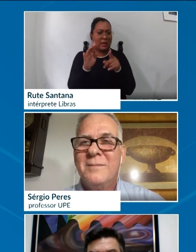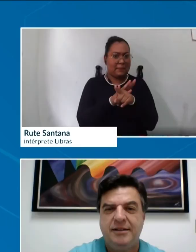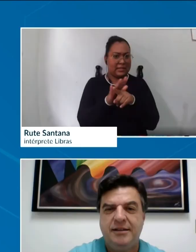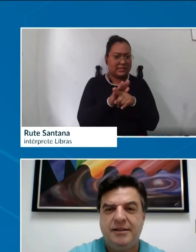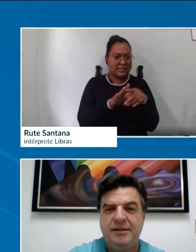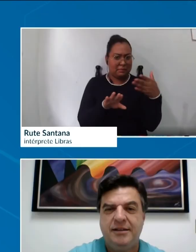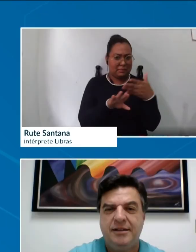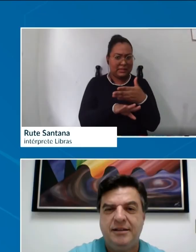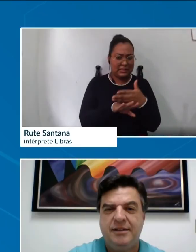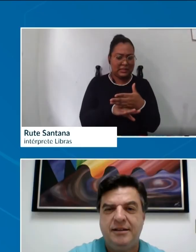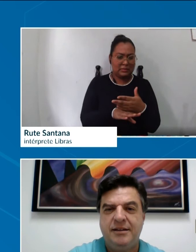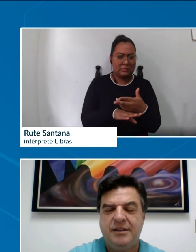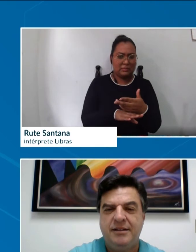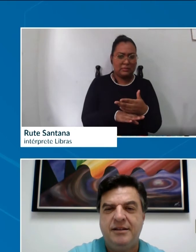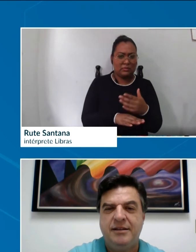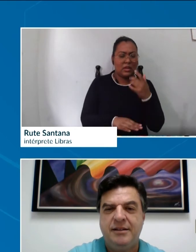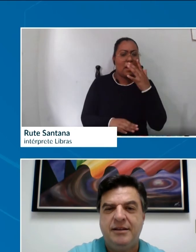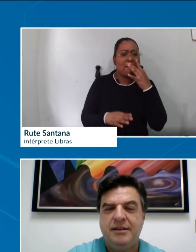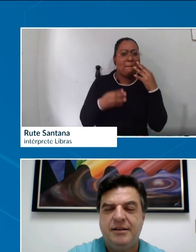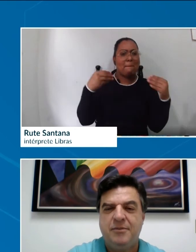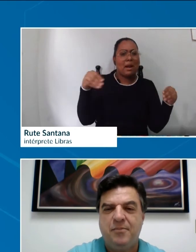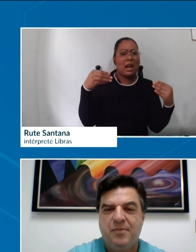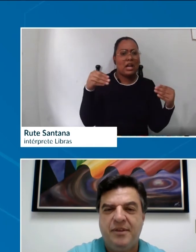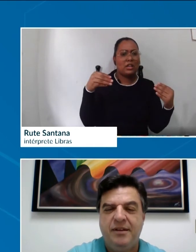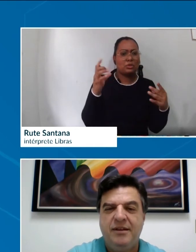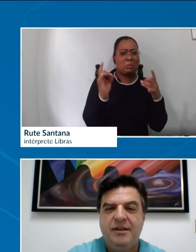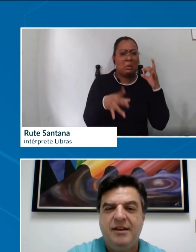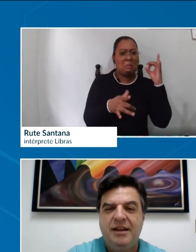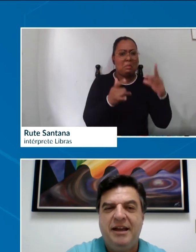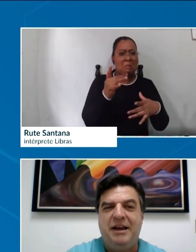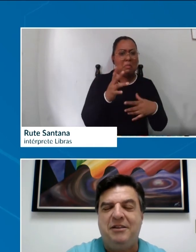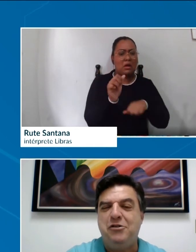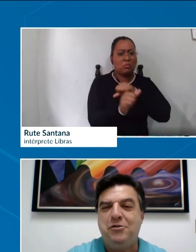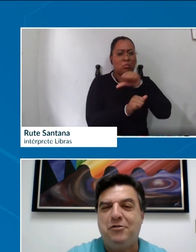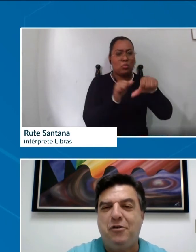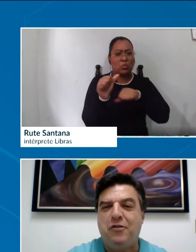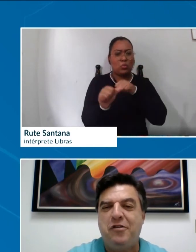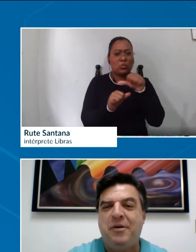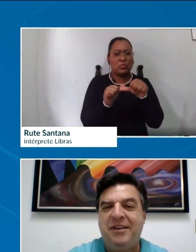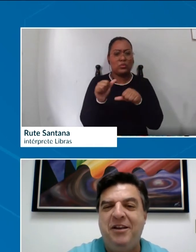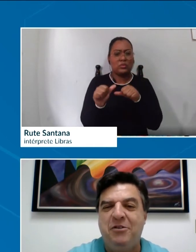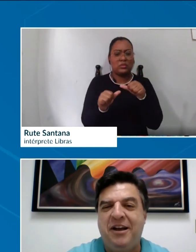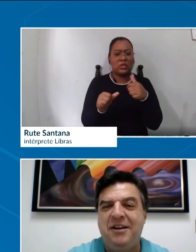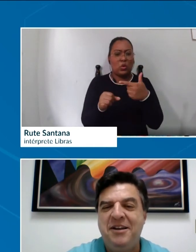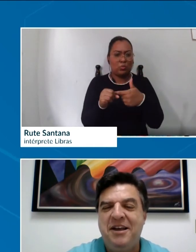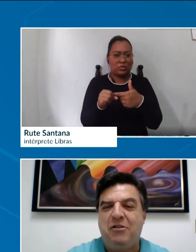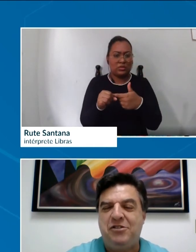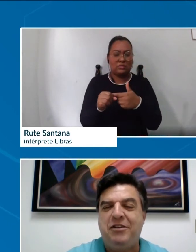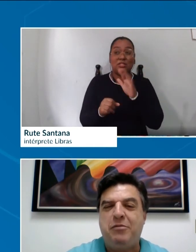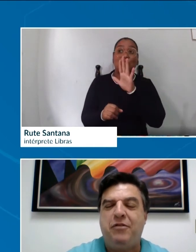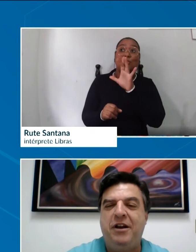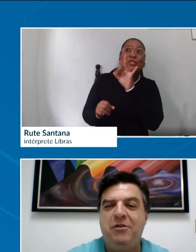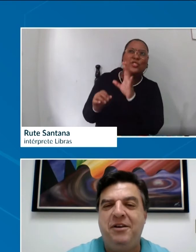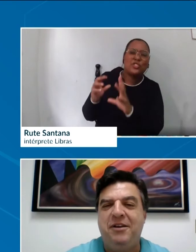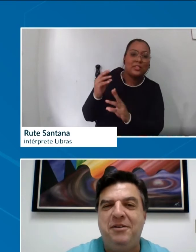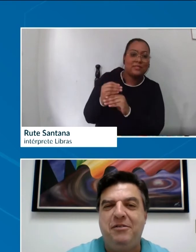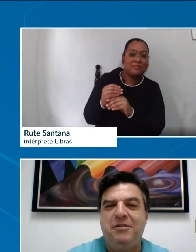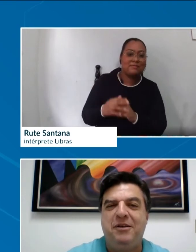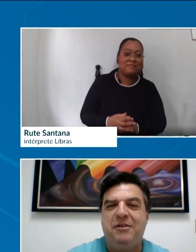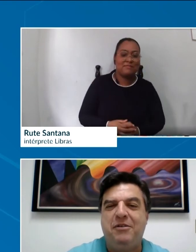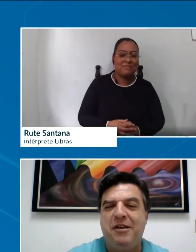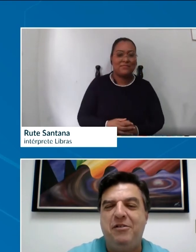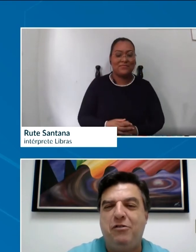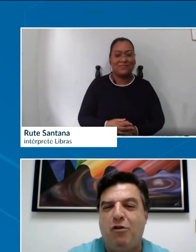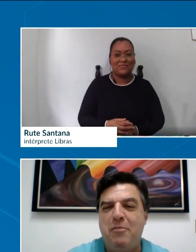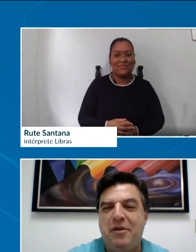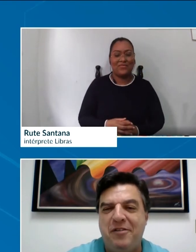que transforma resíduo de plástico em combustível de avião, não é isso? Deixa eu só fazer um adendo, né? Claro. Já que nós estamos falando